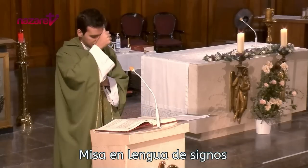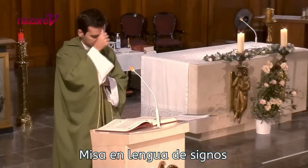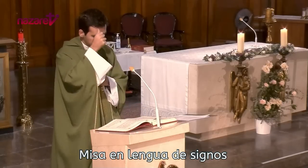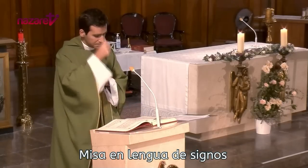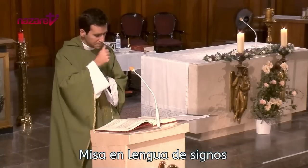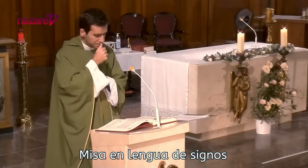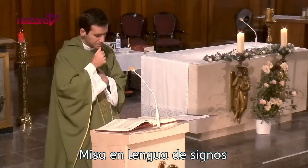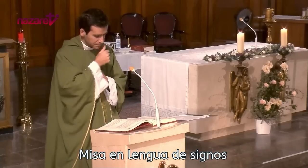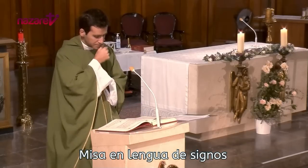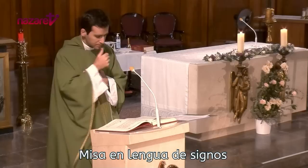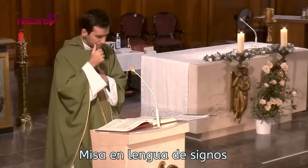Señor.